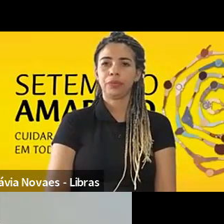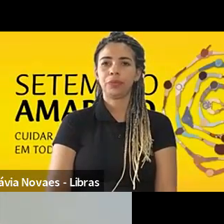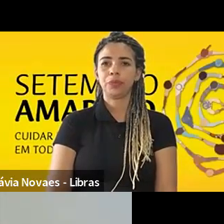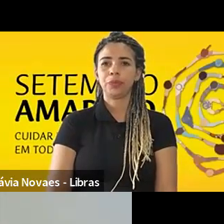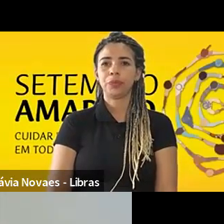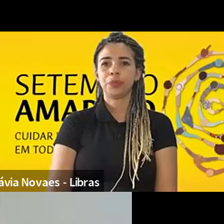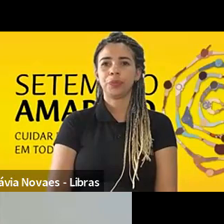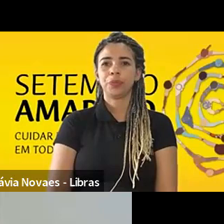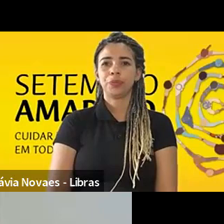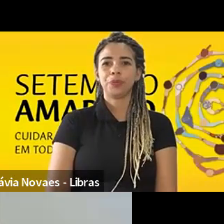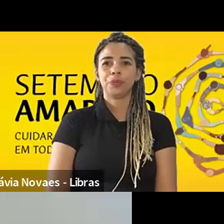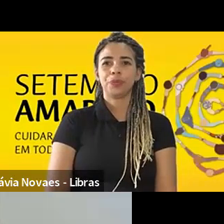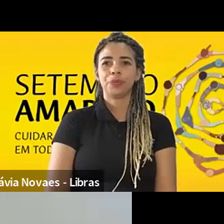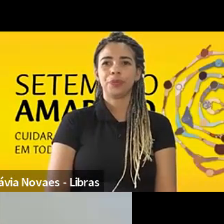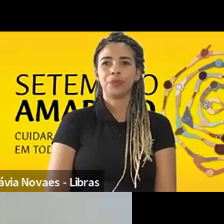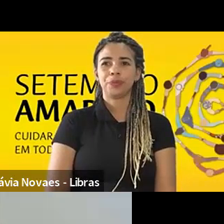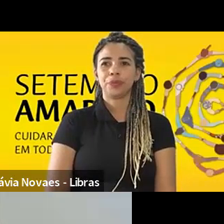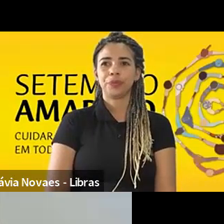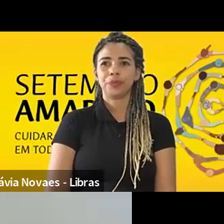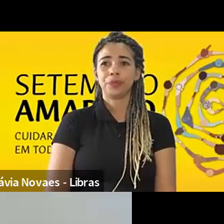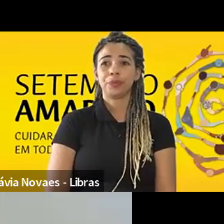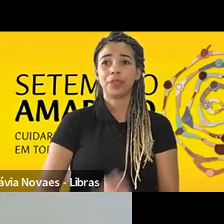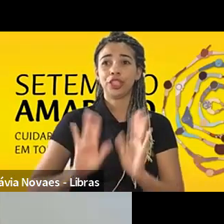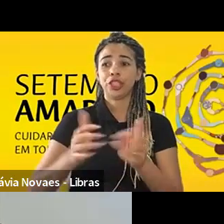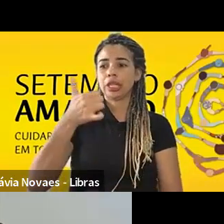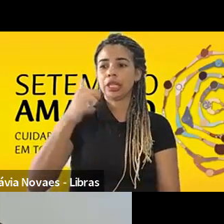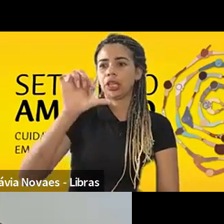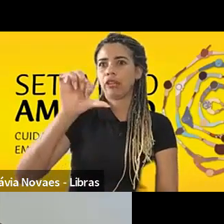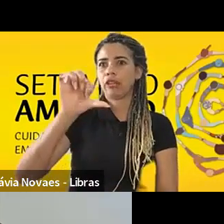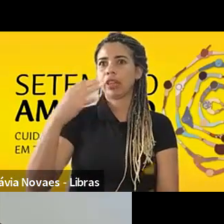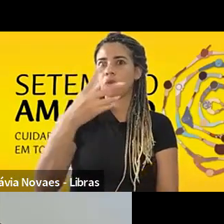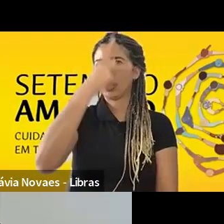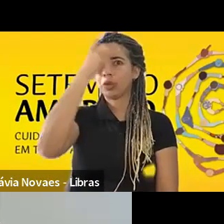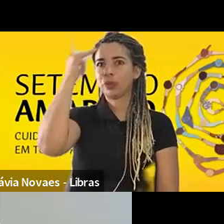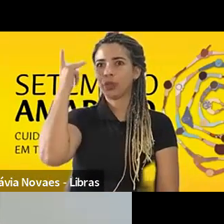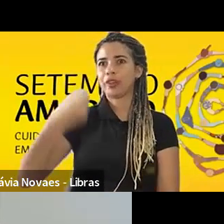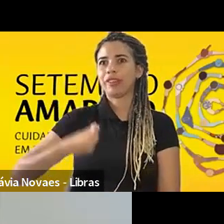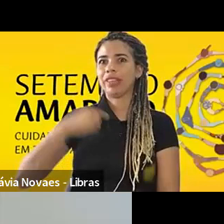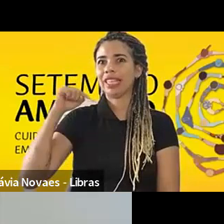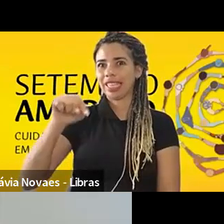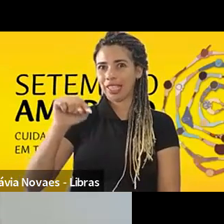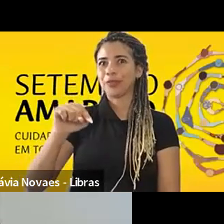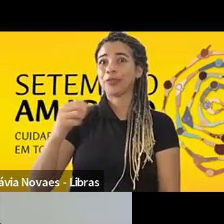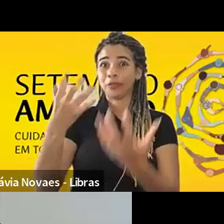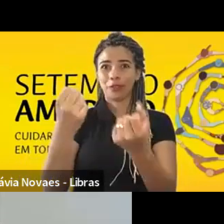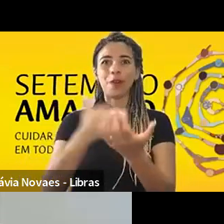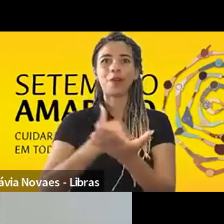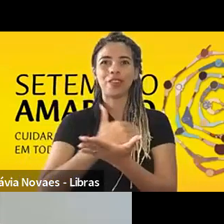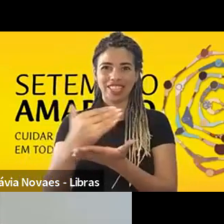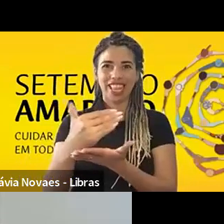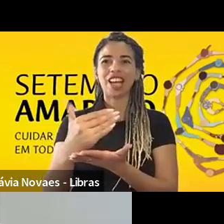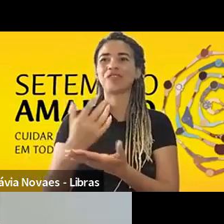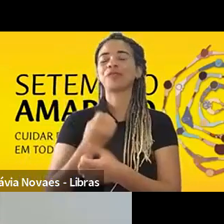Michele, já temos 194 participantes, acho que podemos dar início, né? Boa tarde a